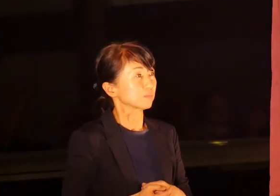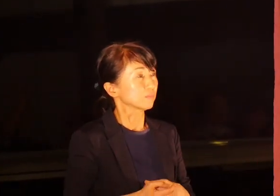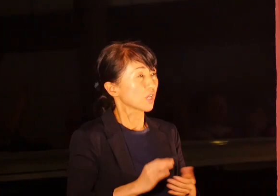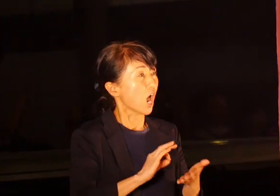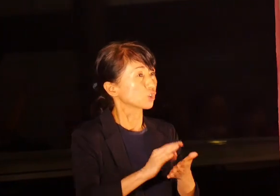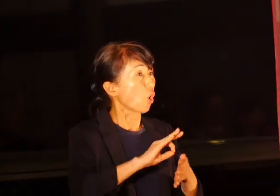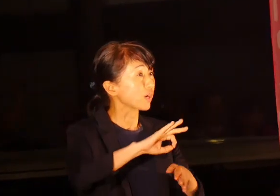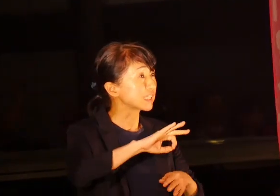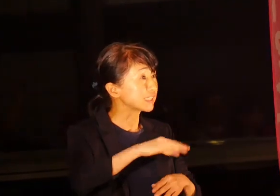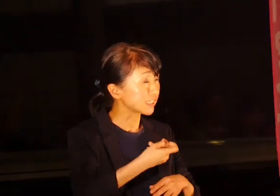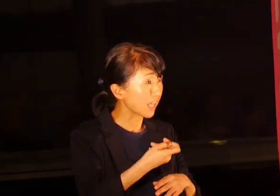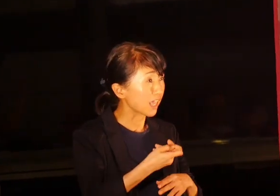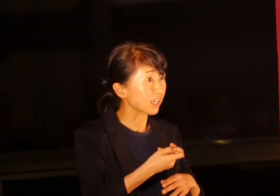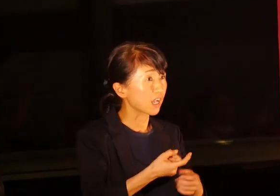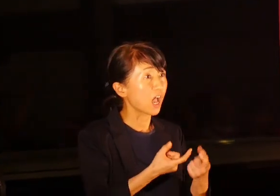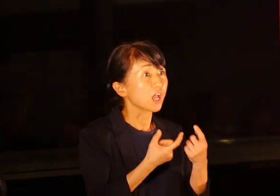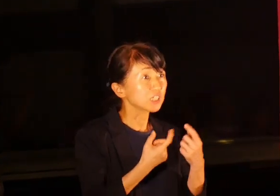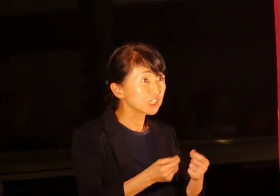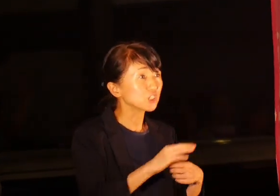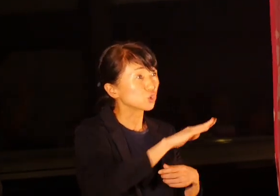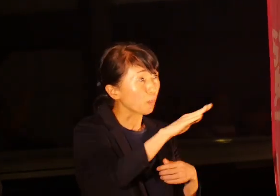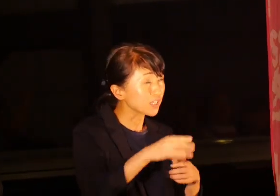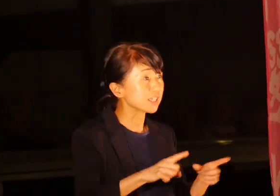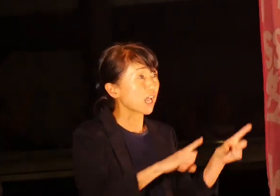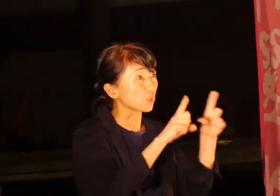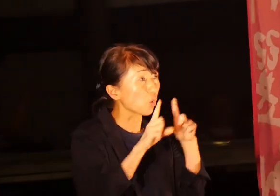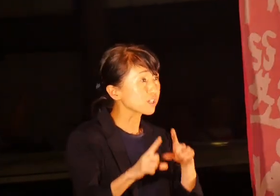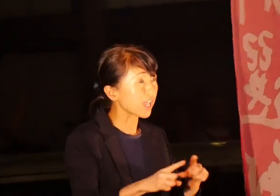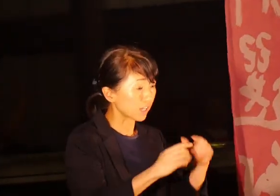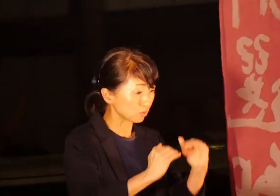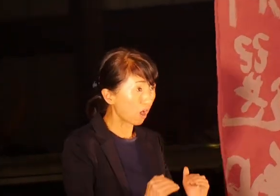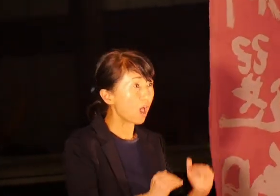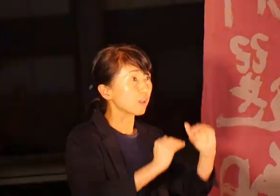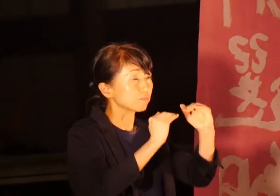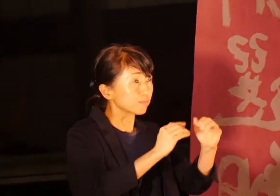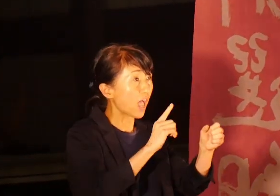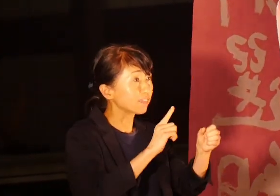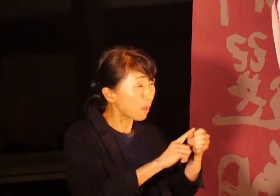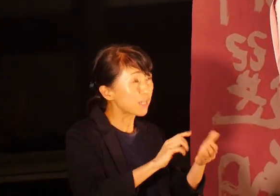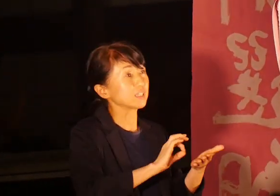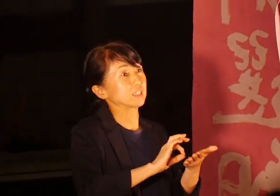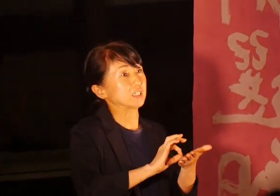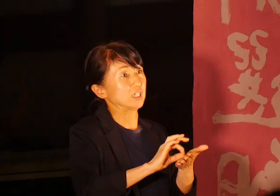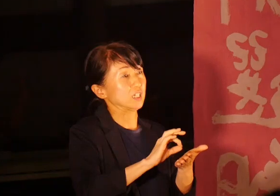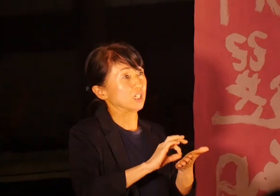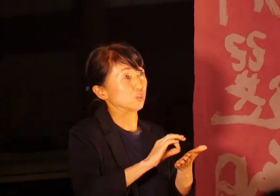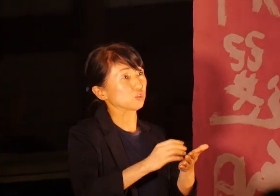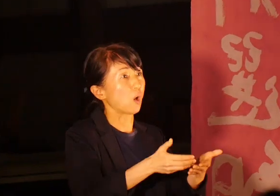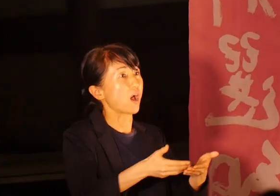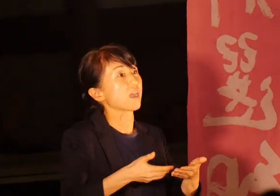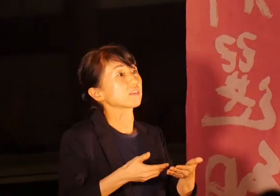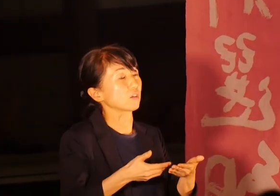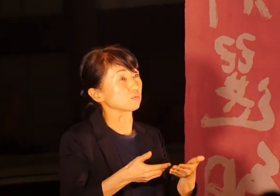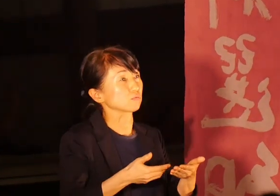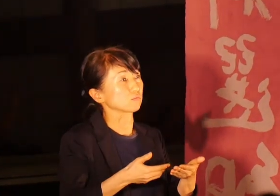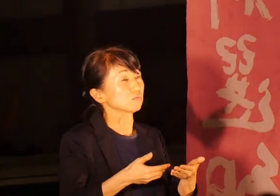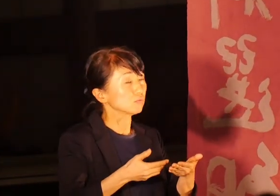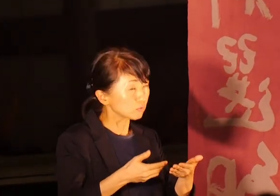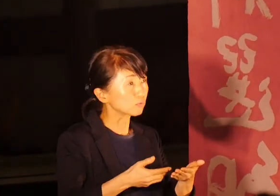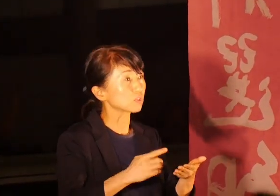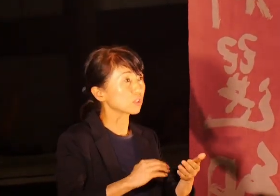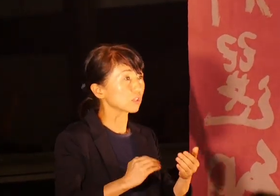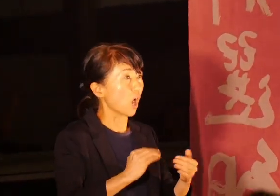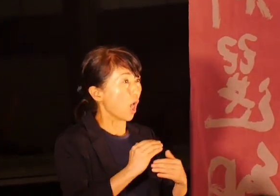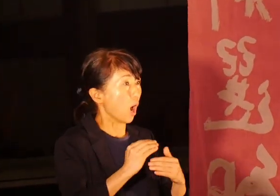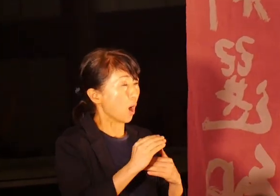消費税がちゃんと皆さんの生活の底上げに使われている、そういうならば私は100歩ではなく1